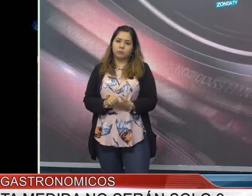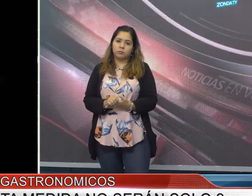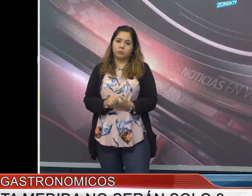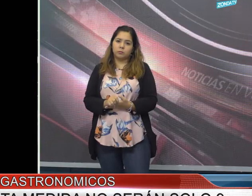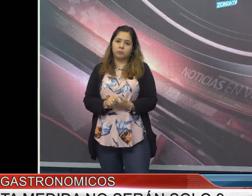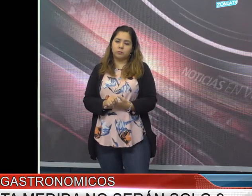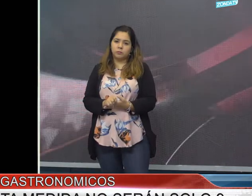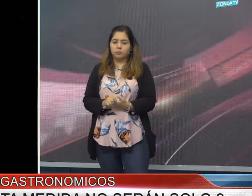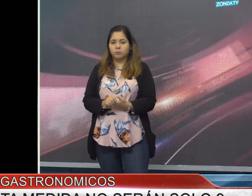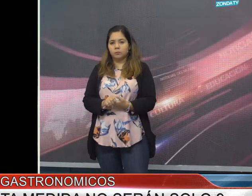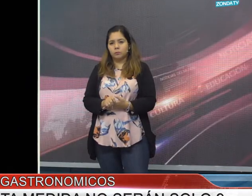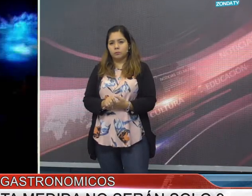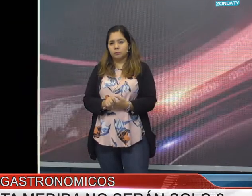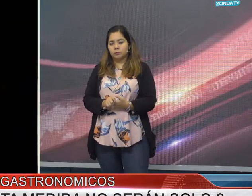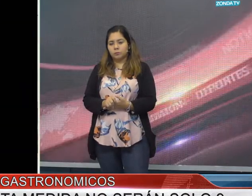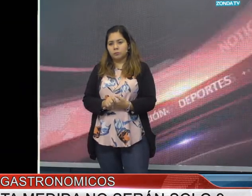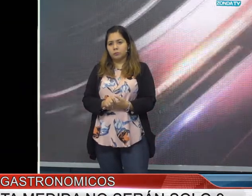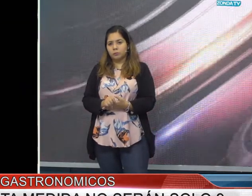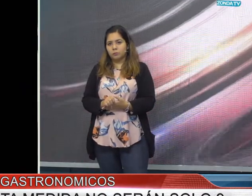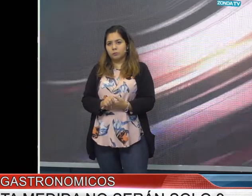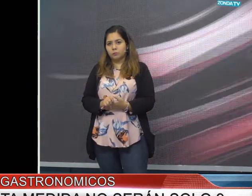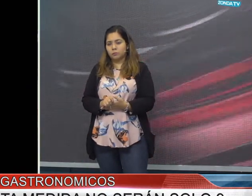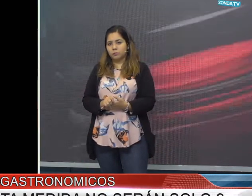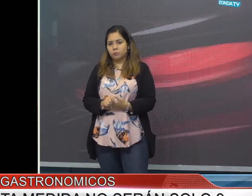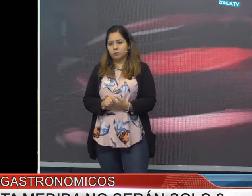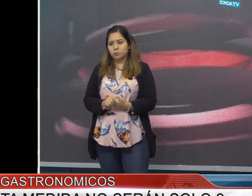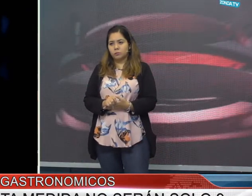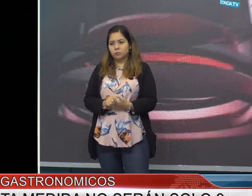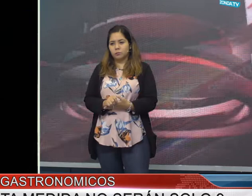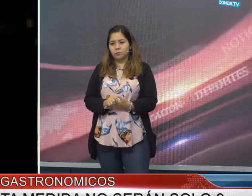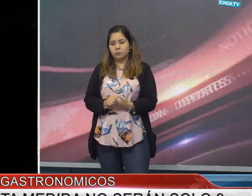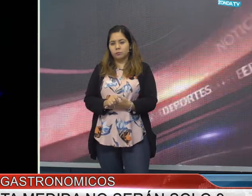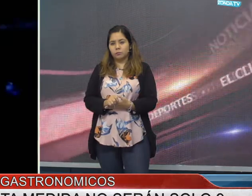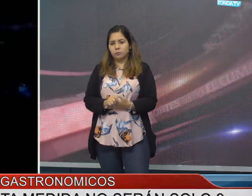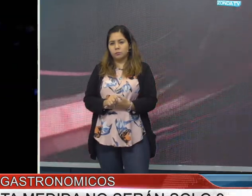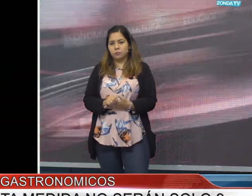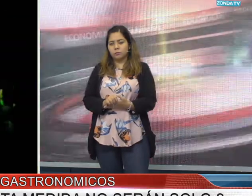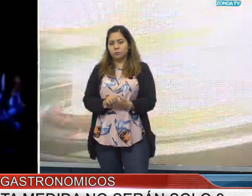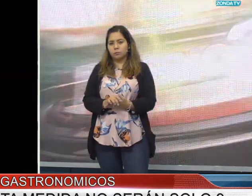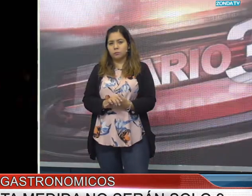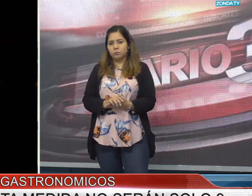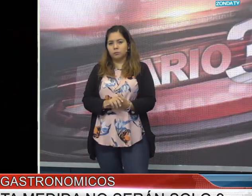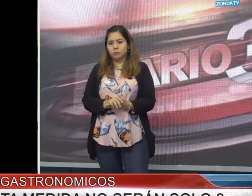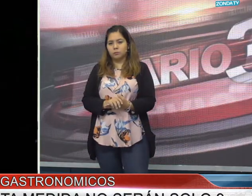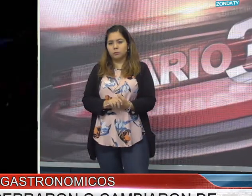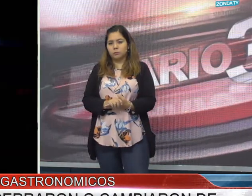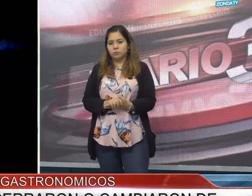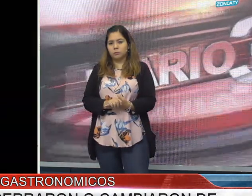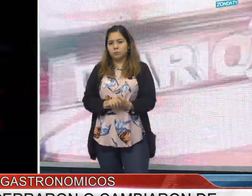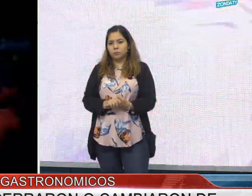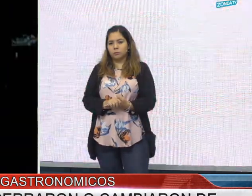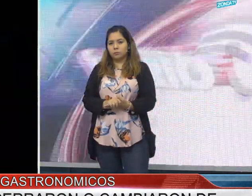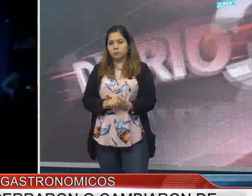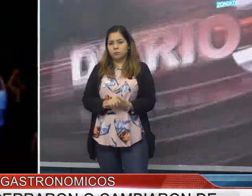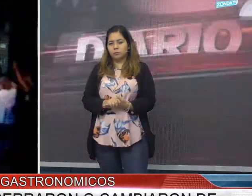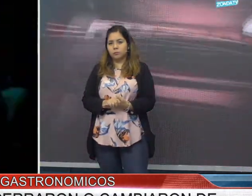de estos horarios que se ven que está pasando, que a las 0 horas el 50% de la gente no sale, trabajás con 40